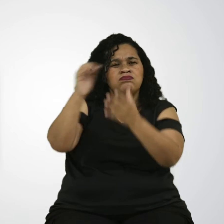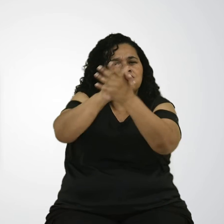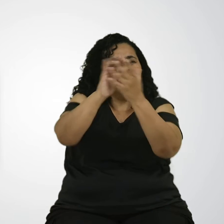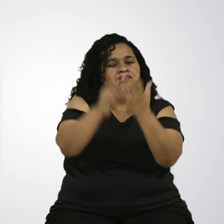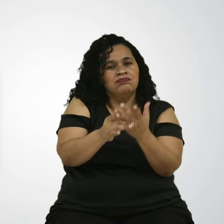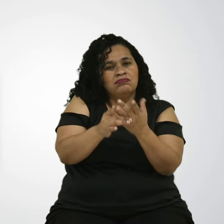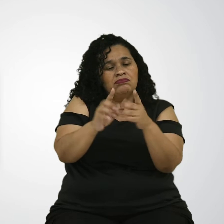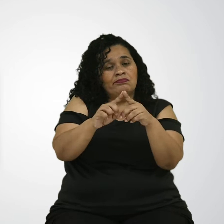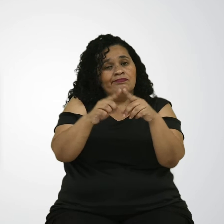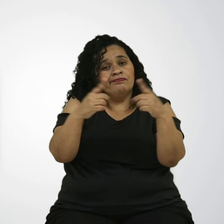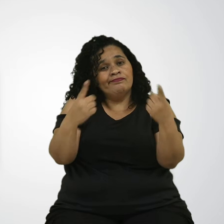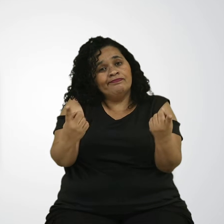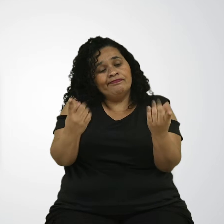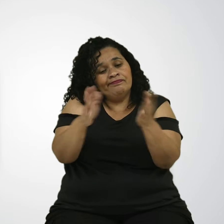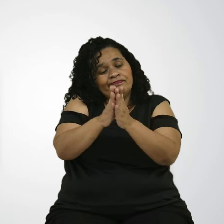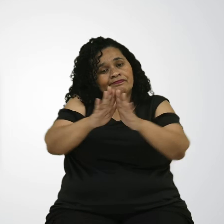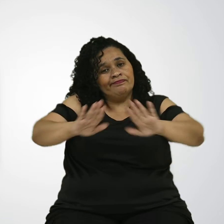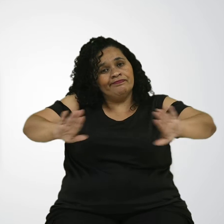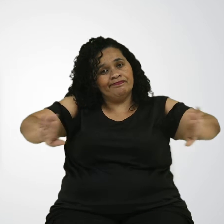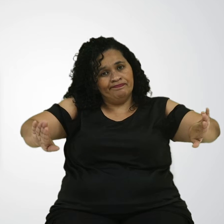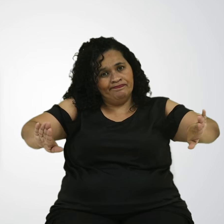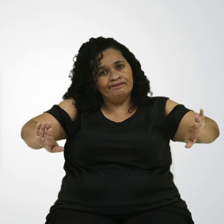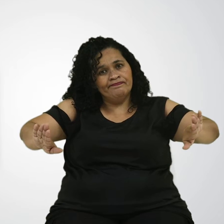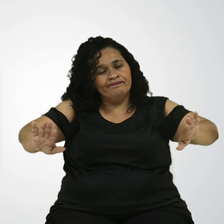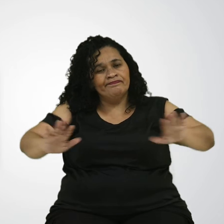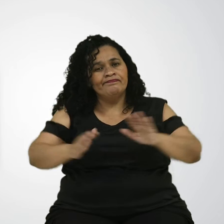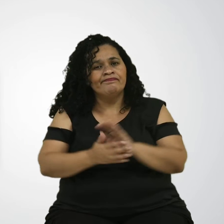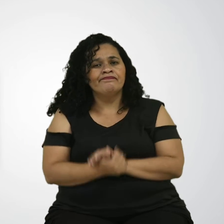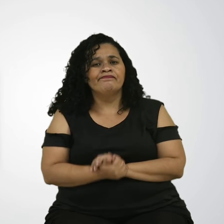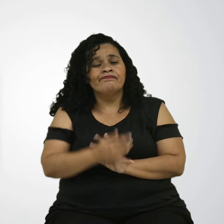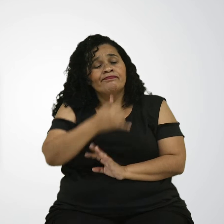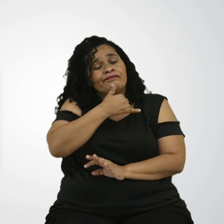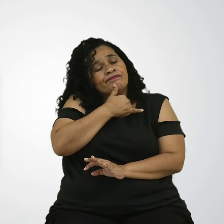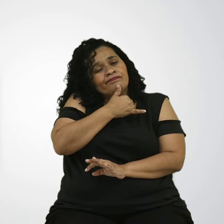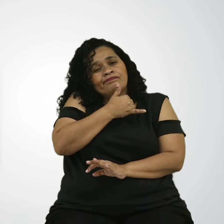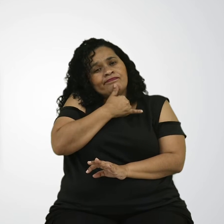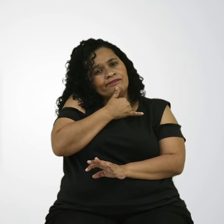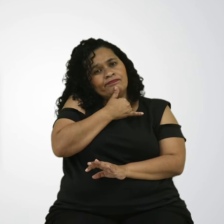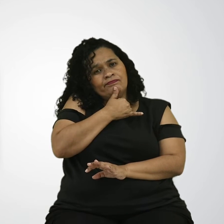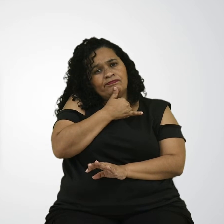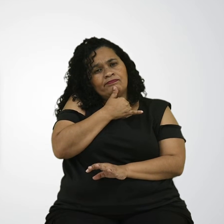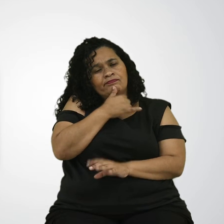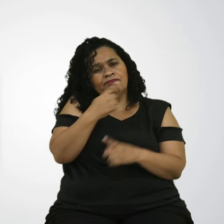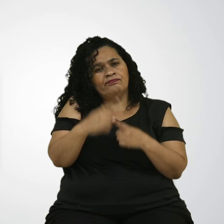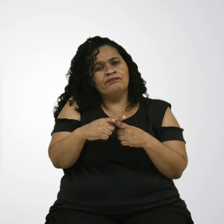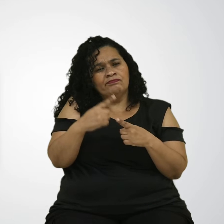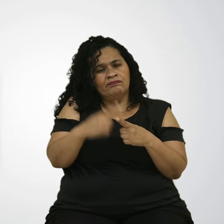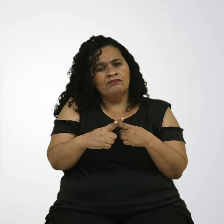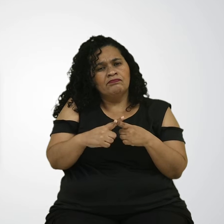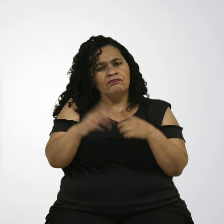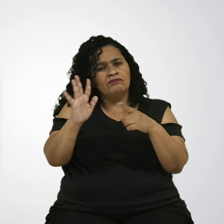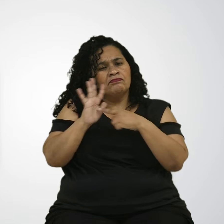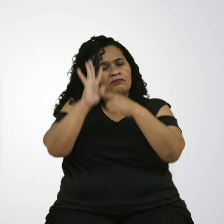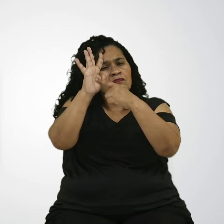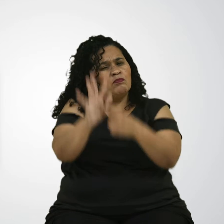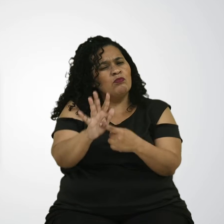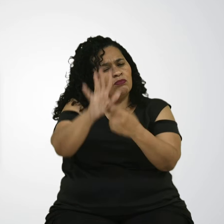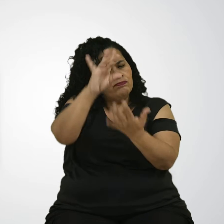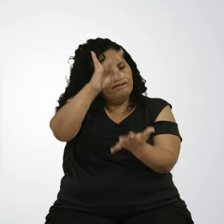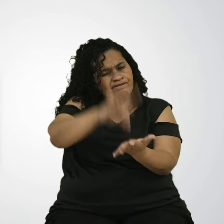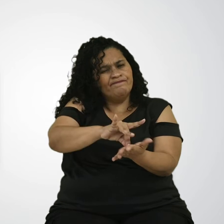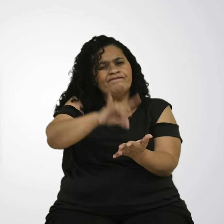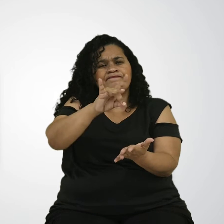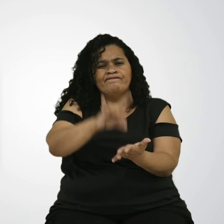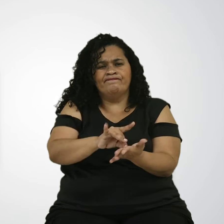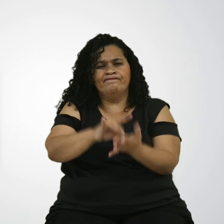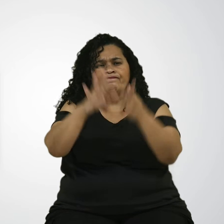o casamento não dura. E esse é um dado triste, esse é um dado que acende de fato um